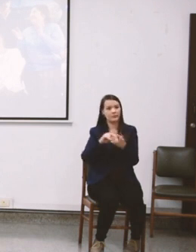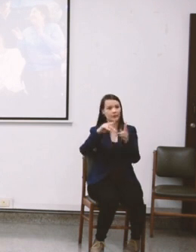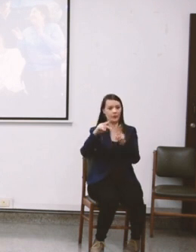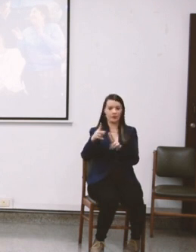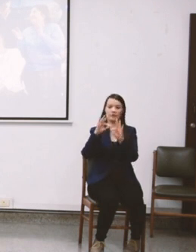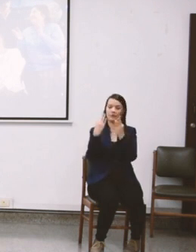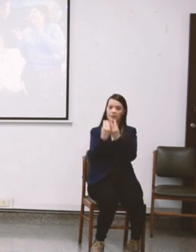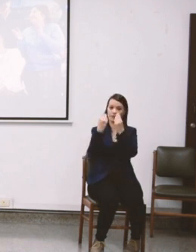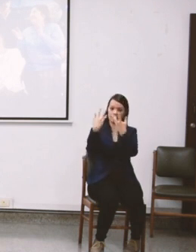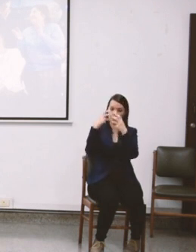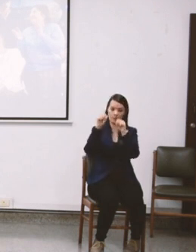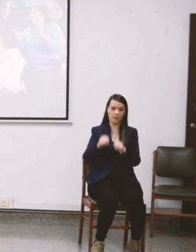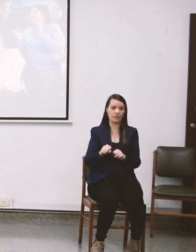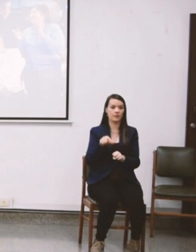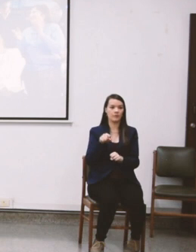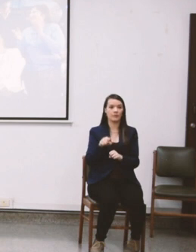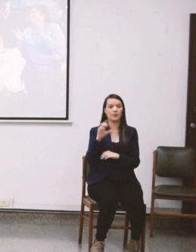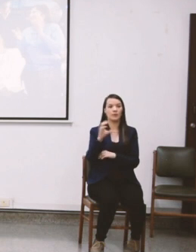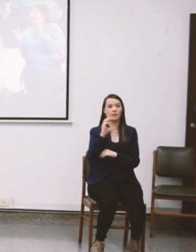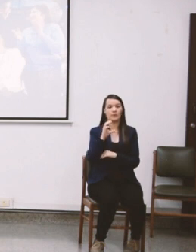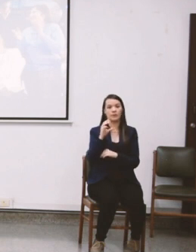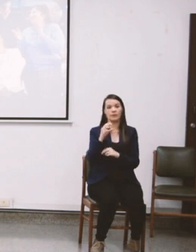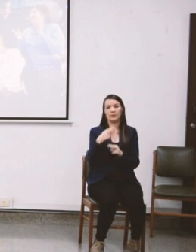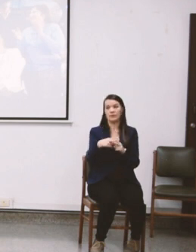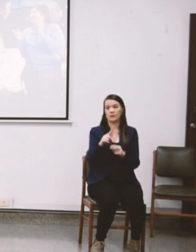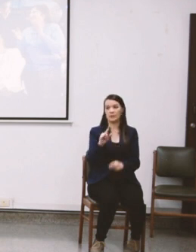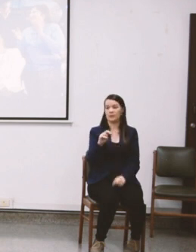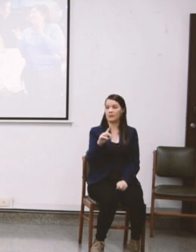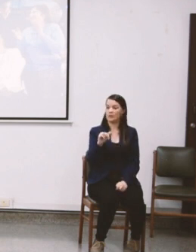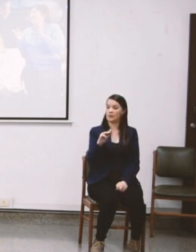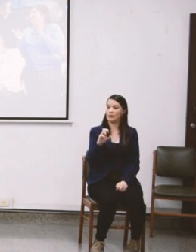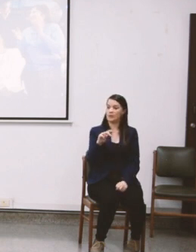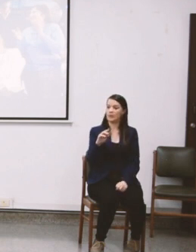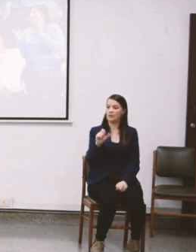Colombia está fundamental. Sí, un poco